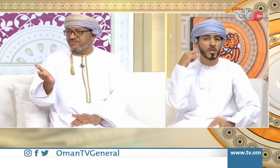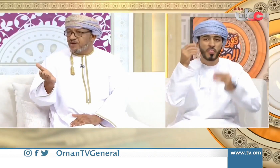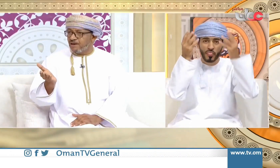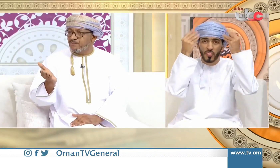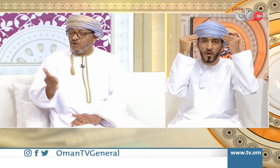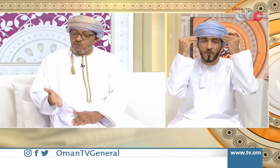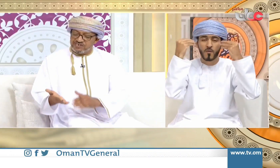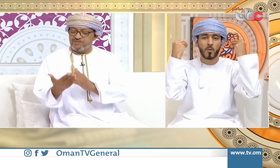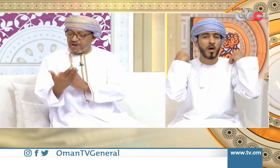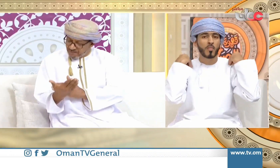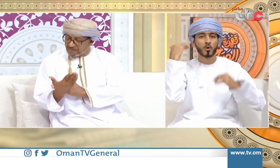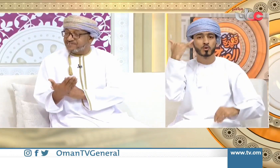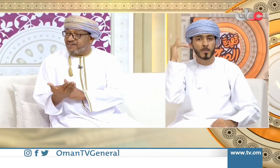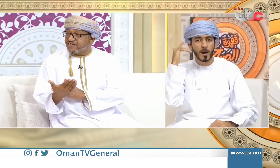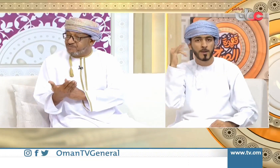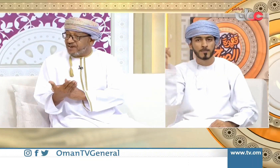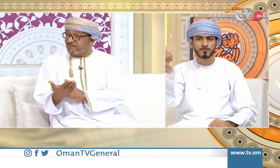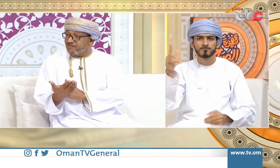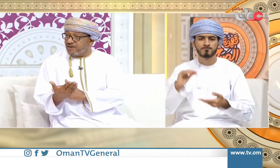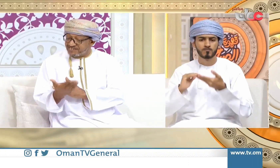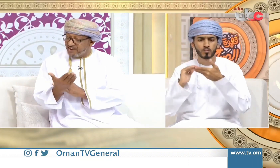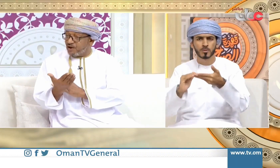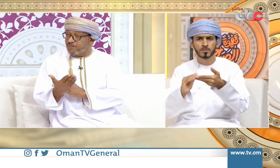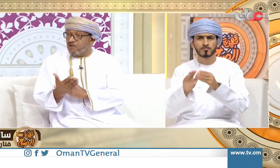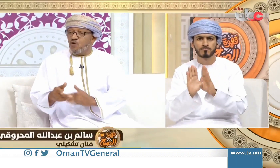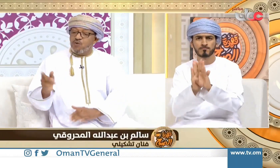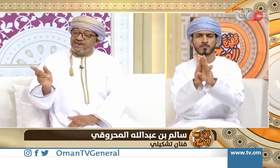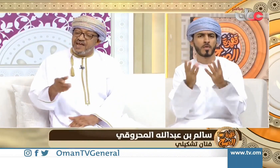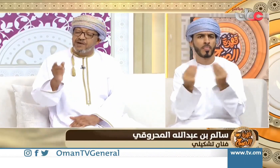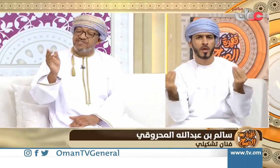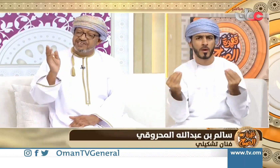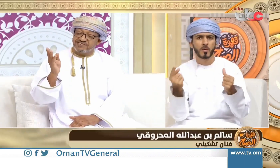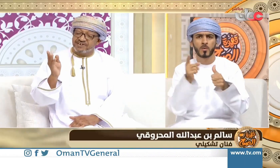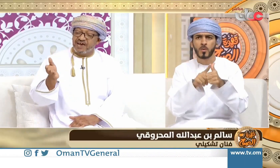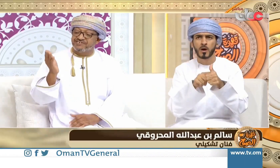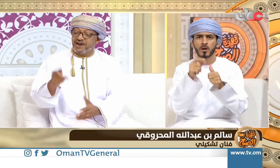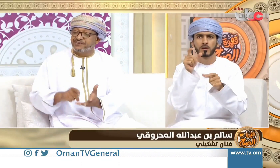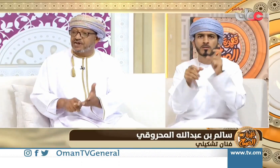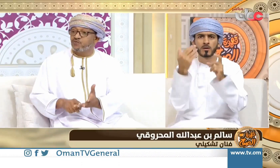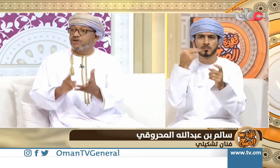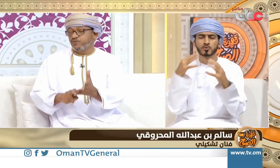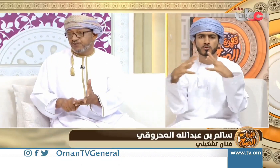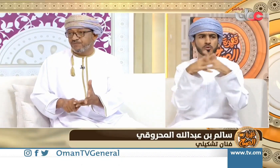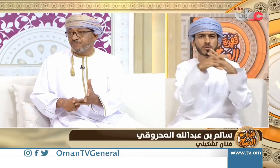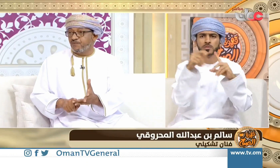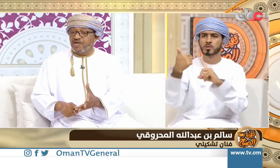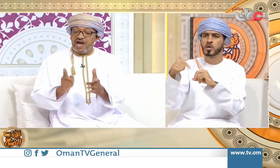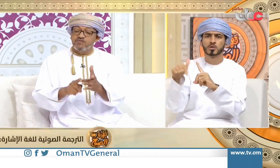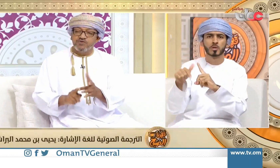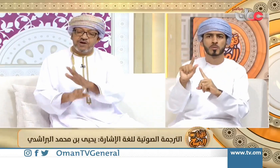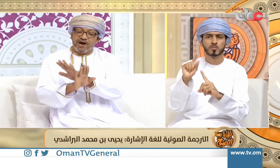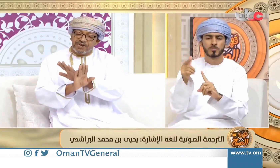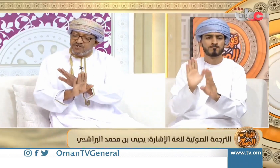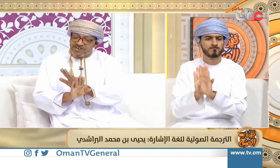ورياضة الشباب وسلمنا منهم رسائل رسمية، رسائل دعم، ووزعنا أكثر من 16 رسالة للشركات والبنوك.